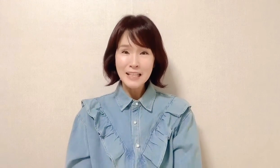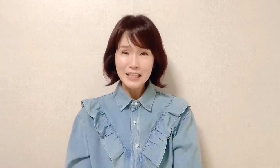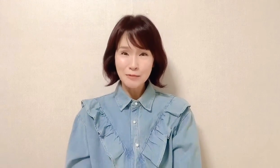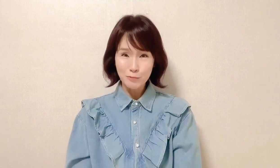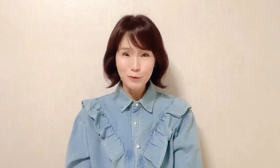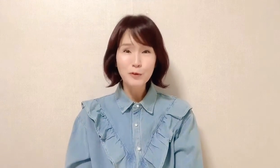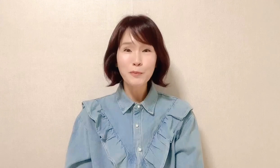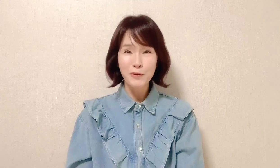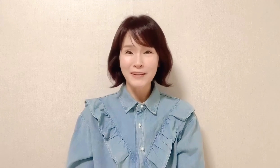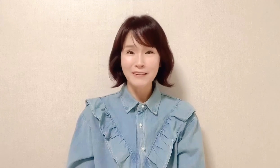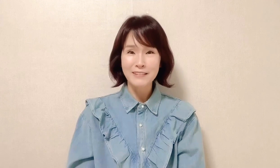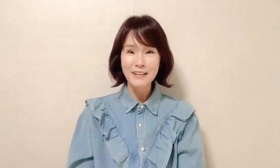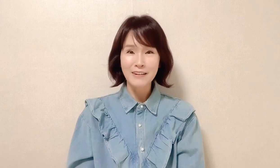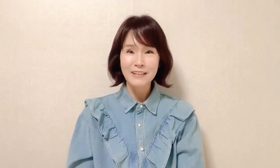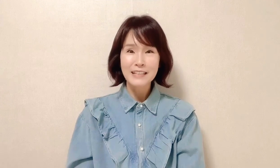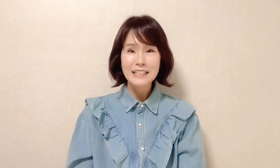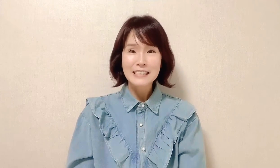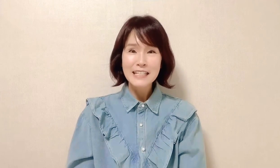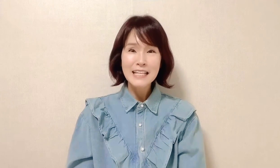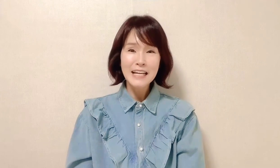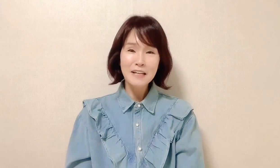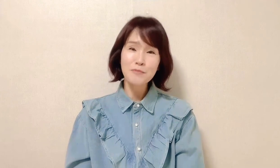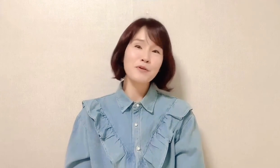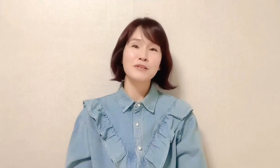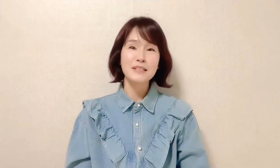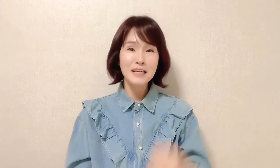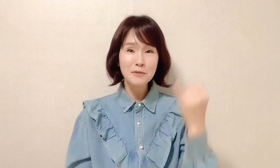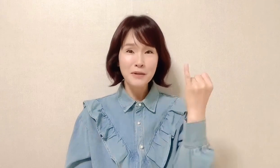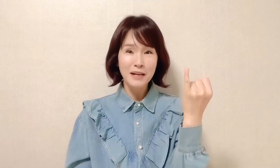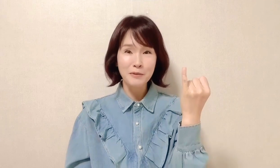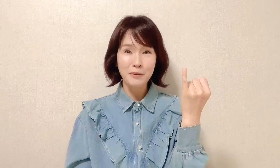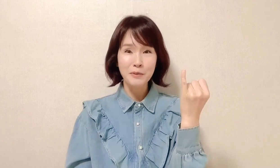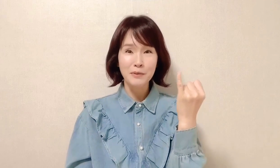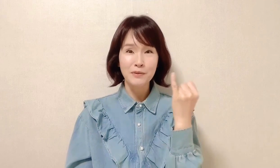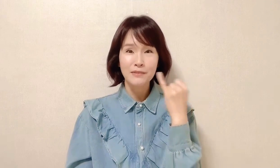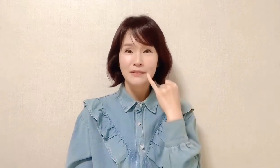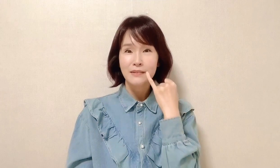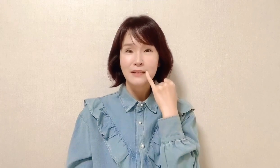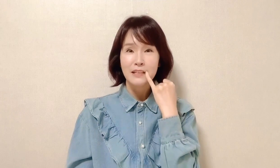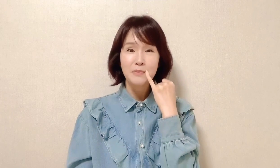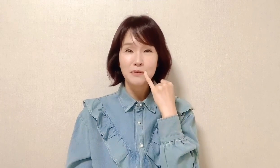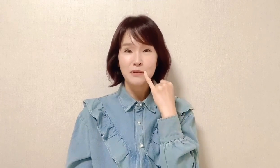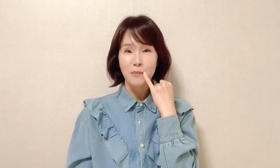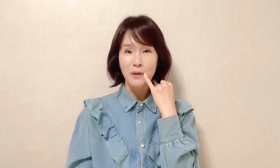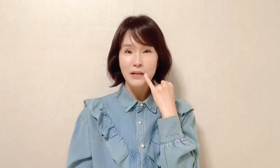짠 물로 표현하거든요. 짜다라는 표현은 새끼손가락으로 입술 옆에를